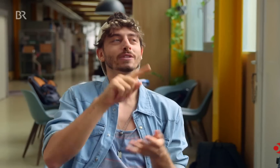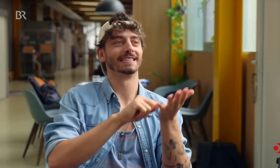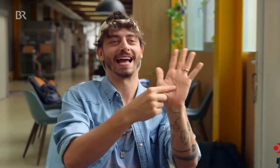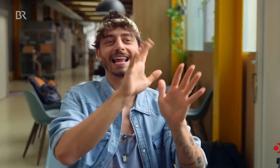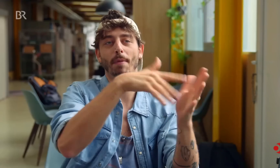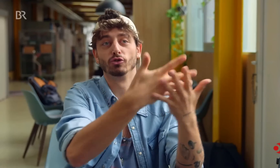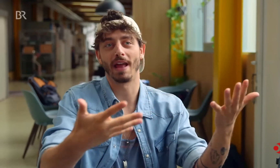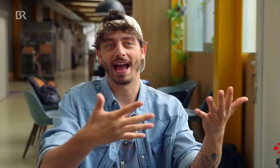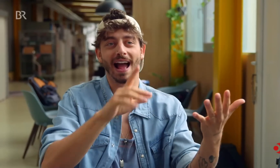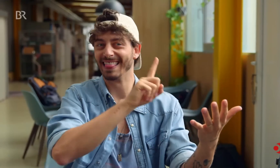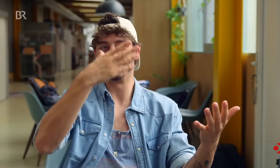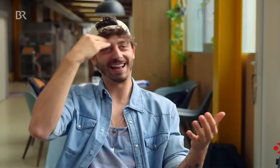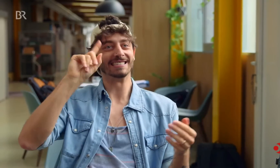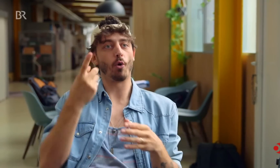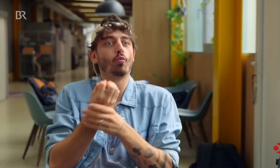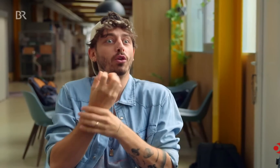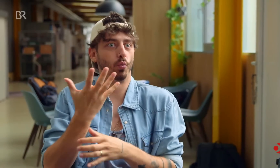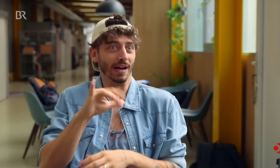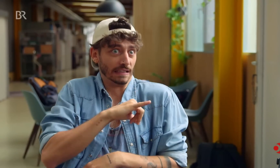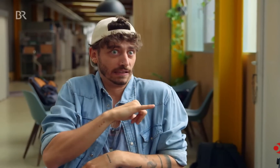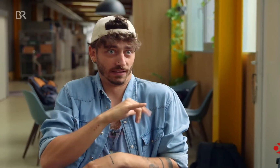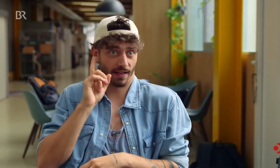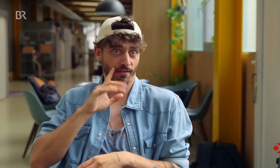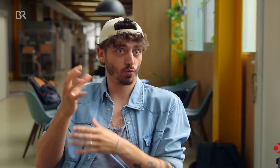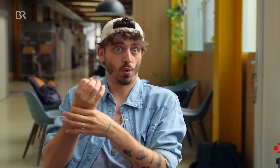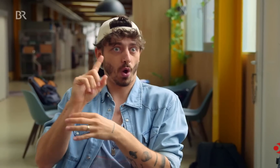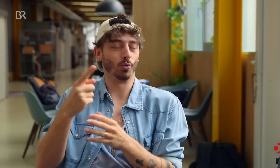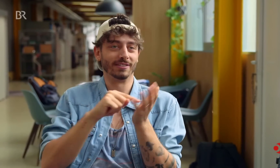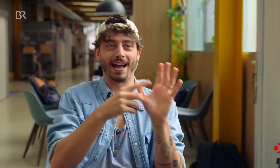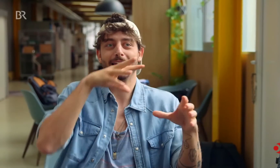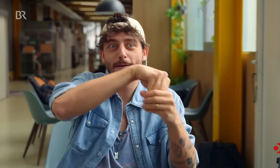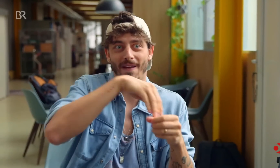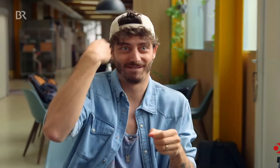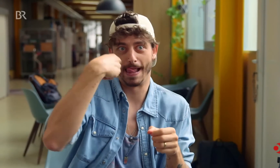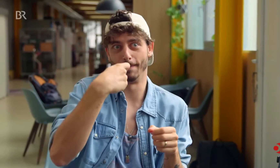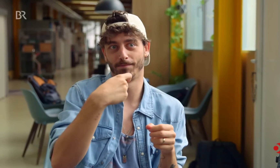geht. Dabei wird immer unsere Kultur vergessen, die so interessant ist. Ich will auch diesen Aspekt im Film mit darstellen.